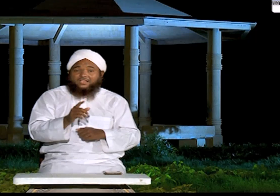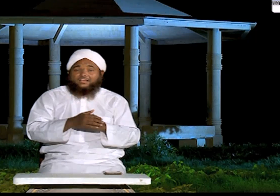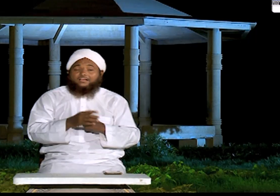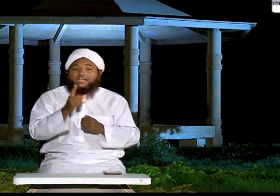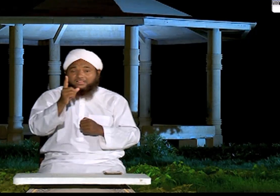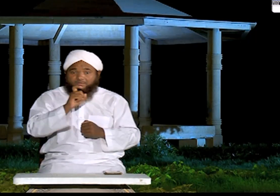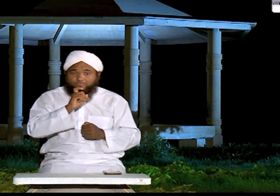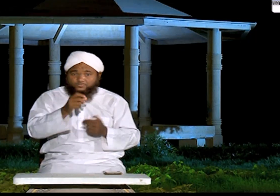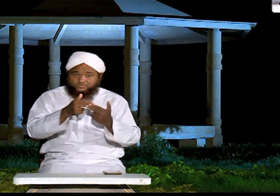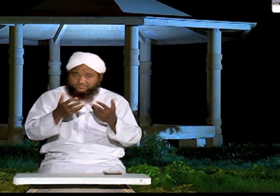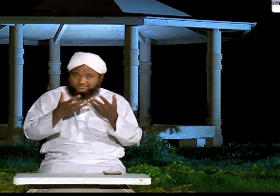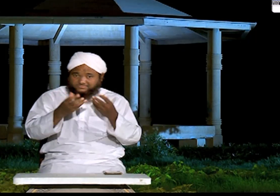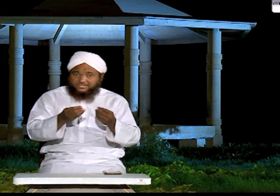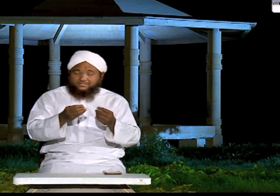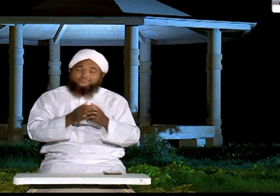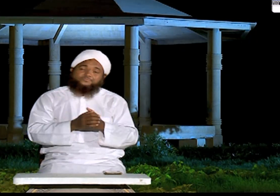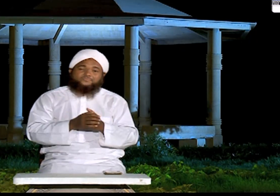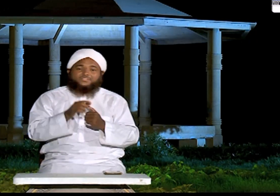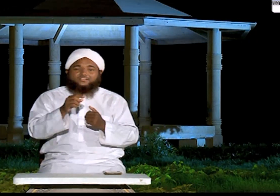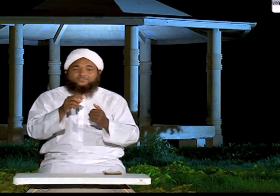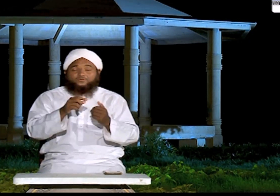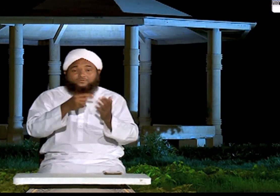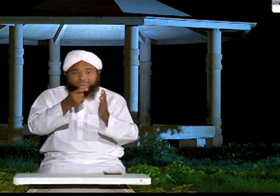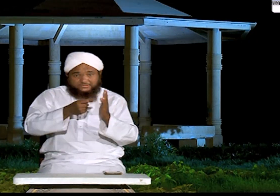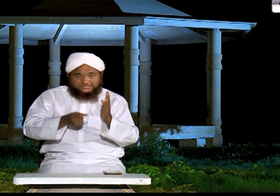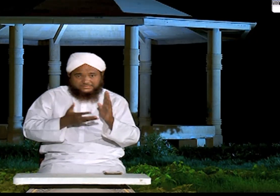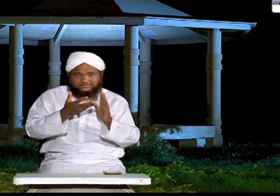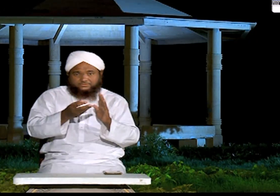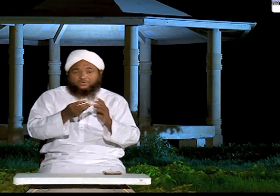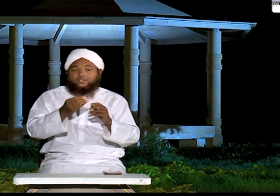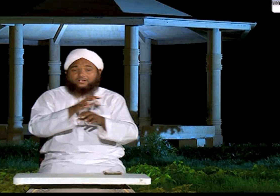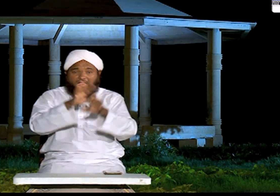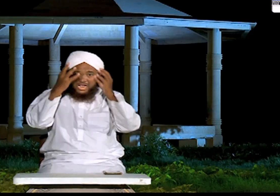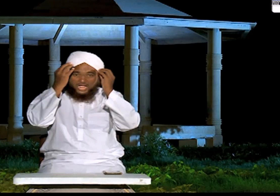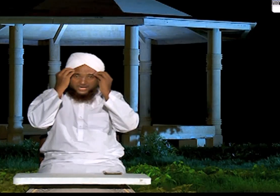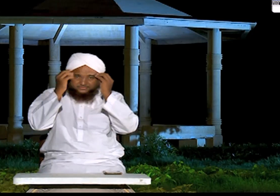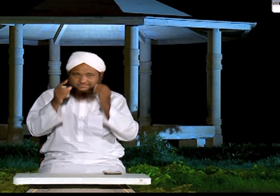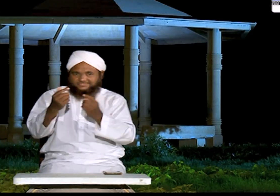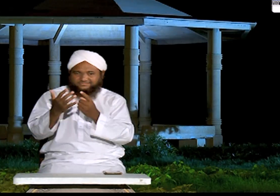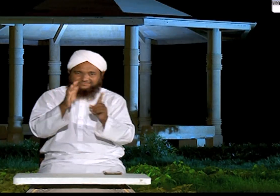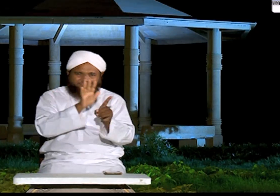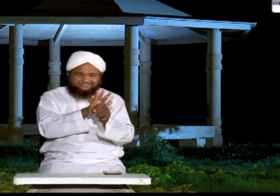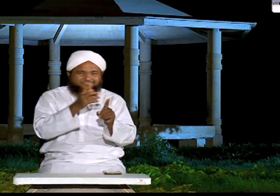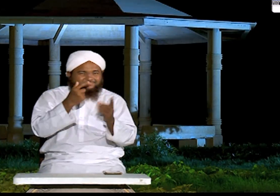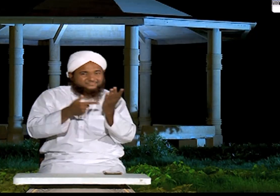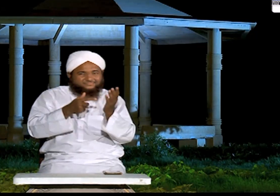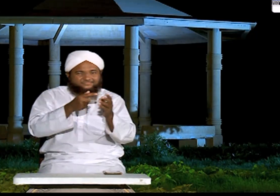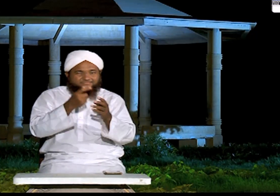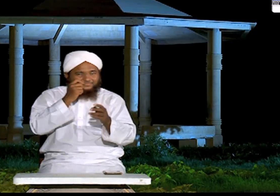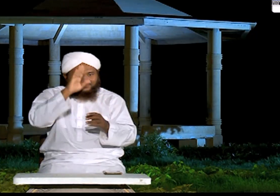پھر جن عالم صاحب نے طبع کی اصلاح کی تھی طبع نے یہ خط انہی کے سپرت کر دیا اور وسیعت کی کہ اگر